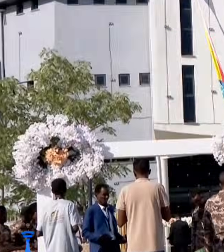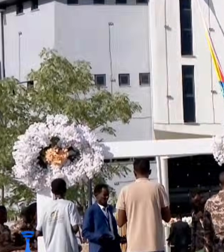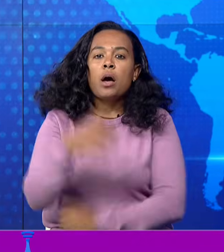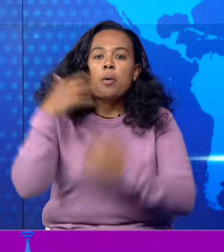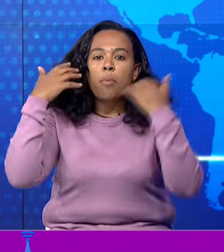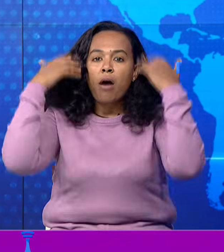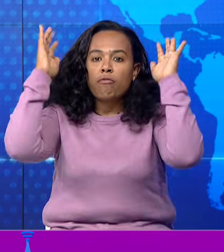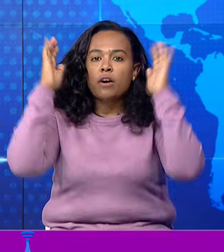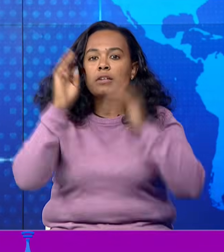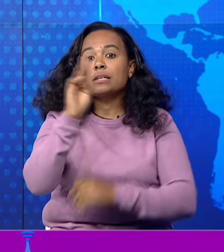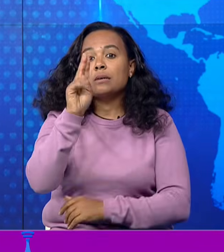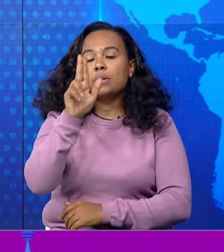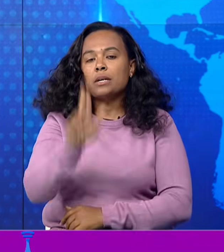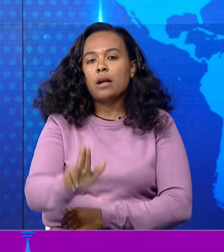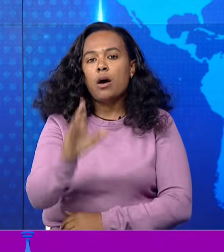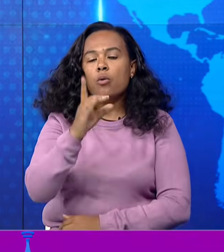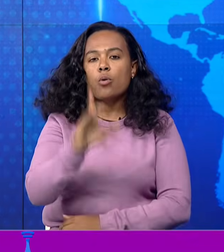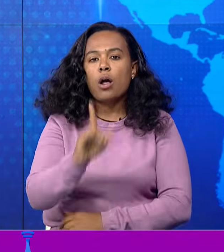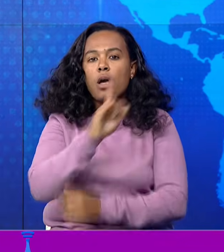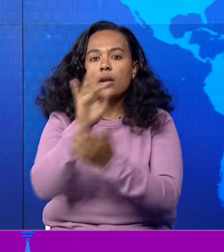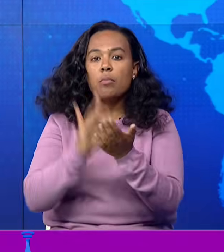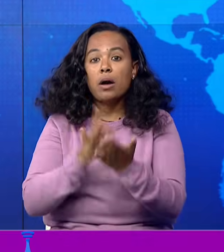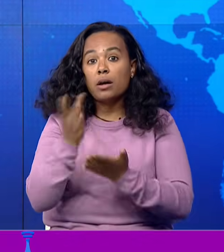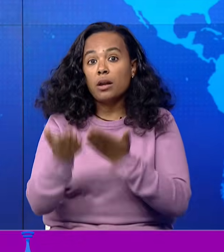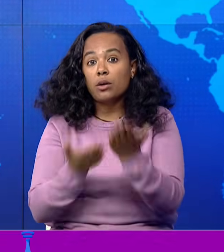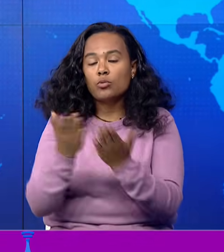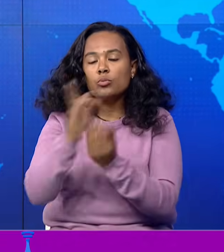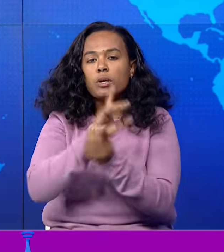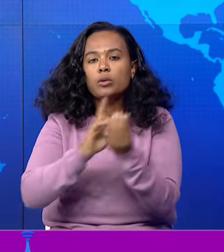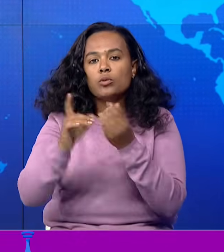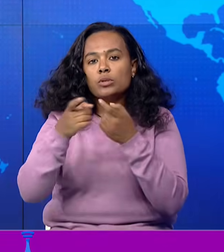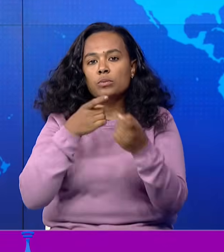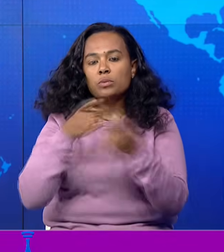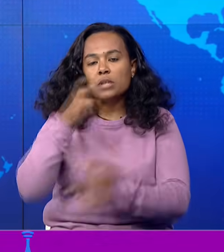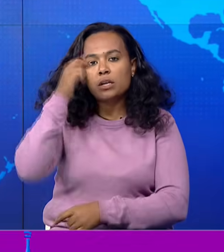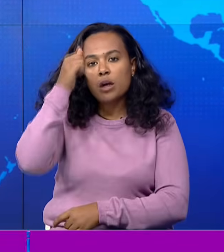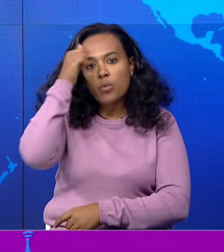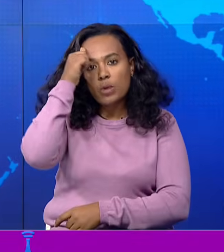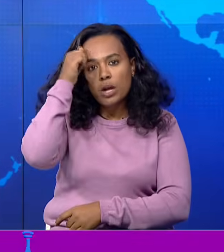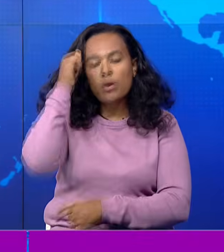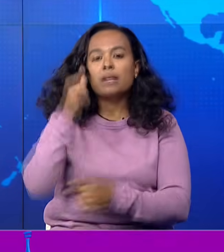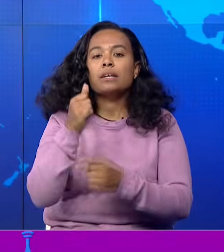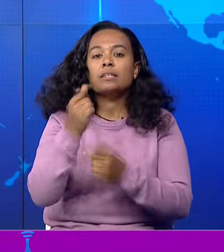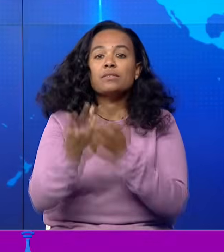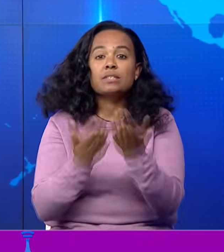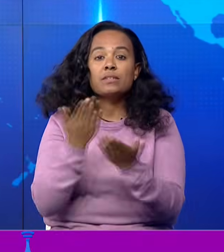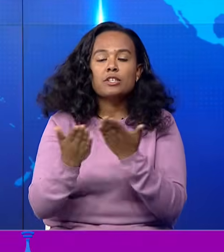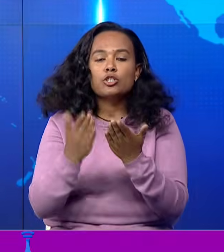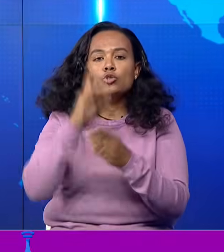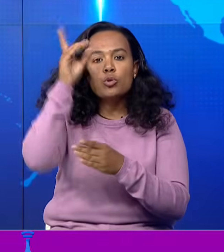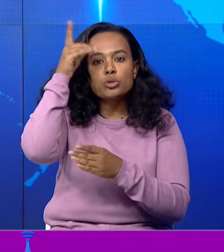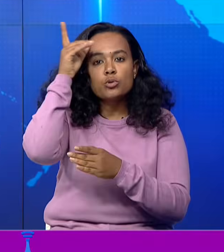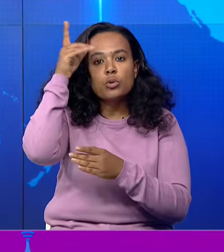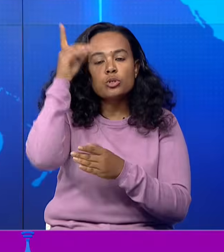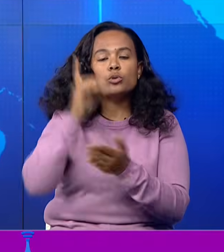በአፋር ክልል ሰመራ ከተማ ኮራ የአንድ ማዕከል አገልግሎት በክልሉ ርዕሰ መስተዳድር አወል አርባ የሲቪል ሰርቪስ ኮሚሽን ኮሚሽነር